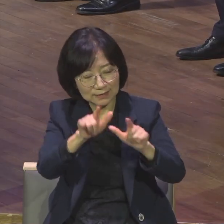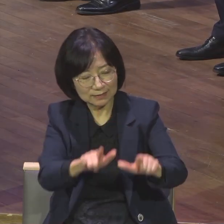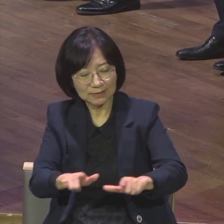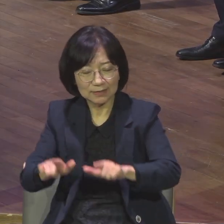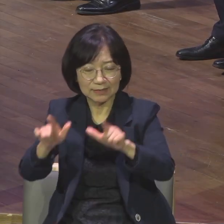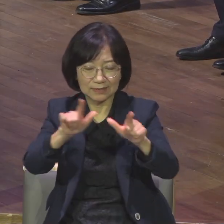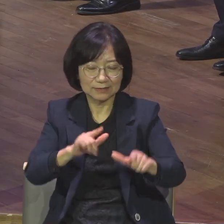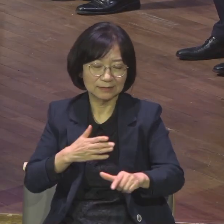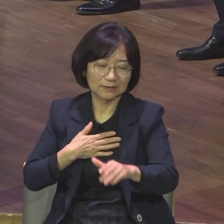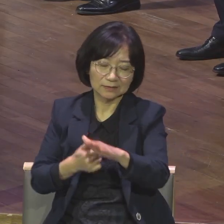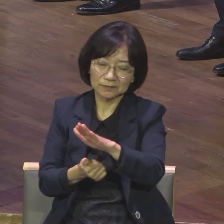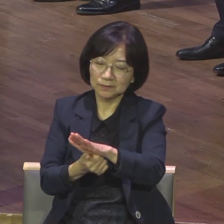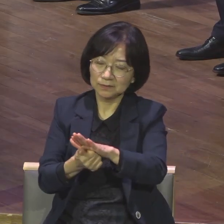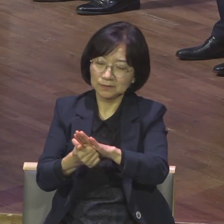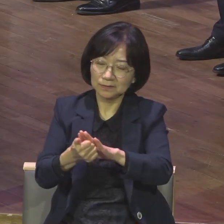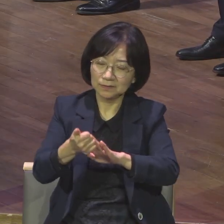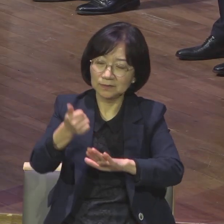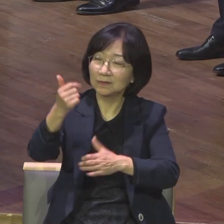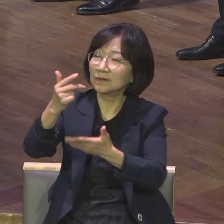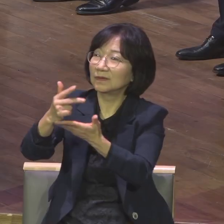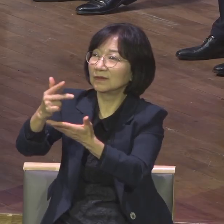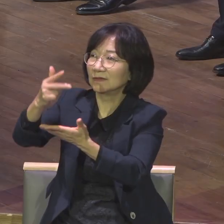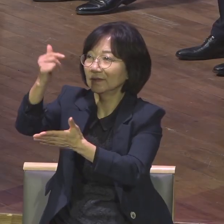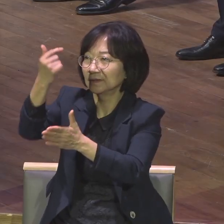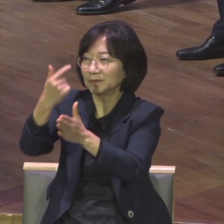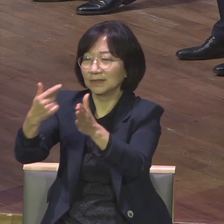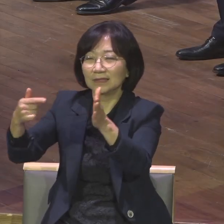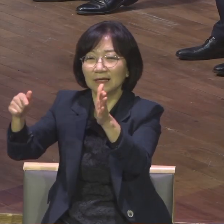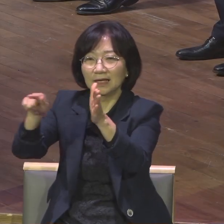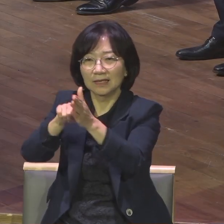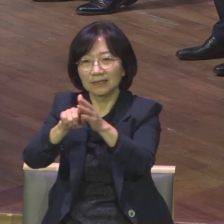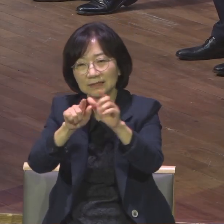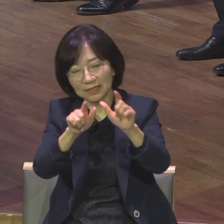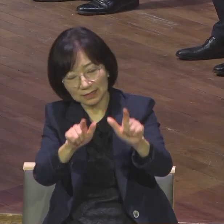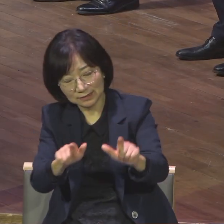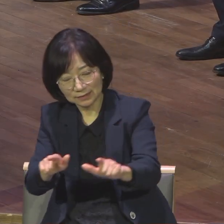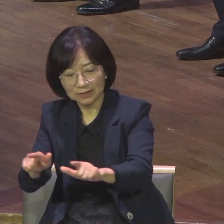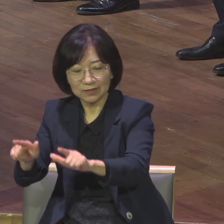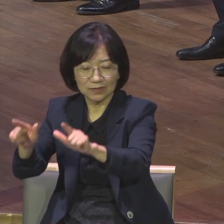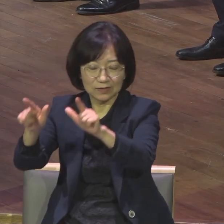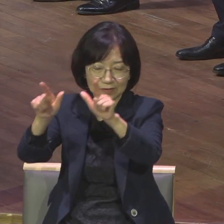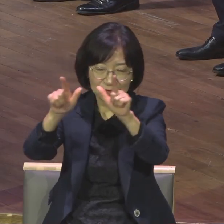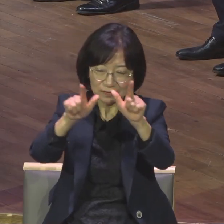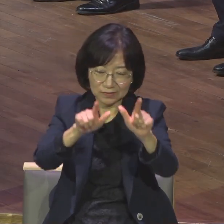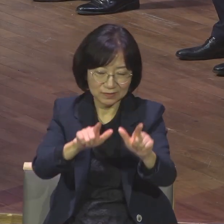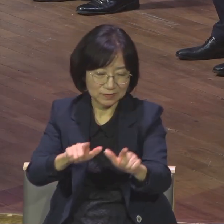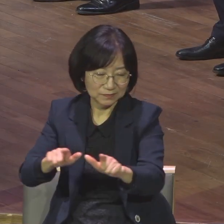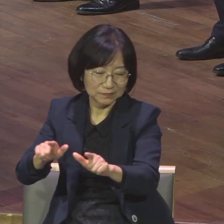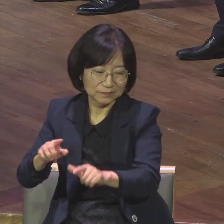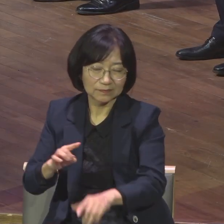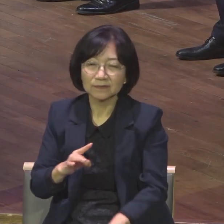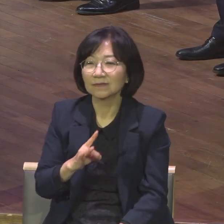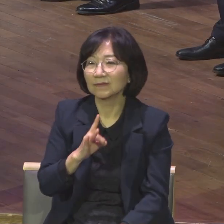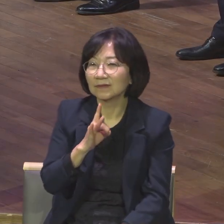내 소망 주 위에 사는 것